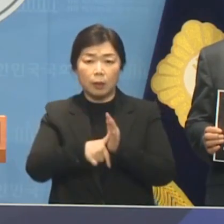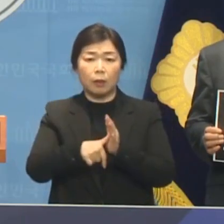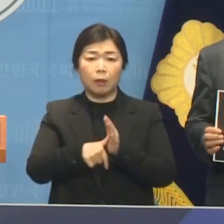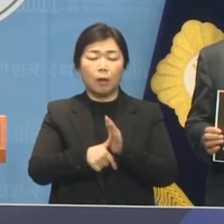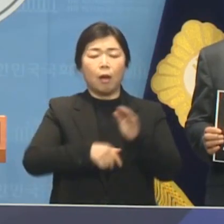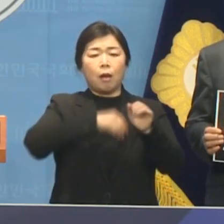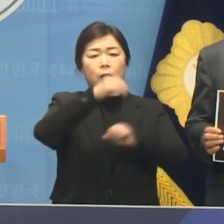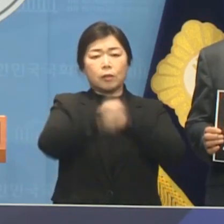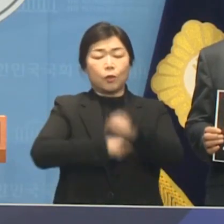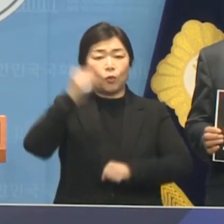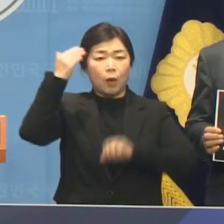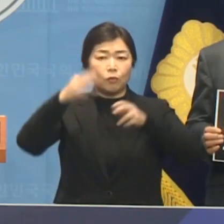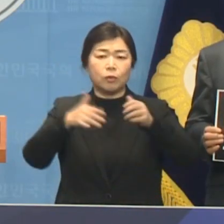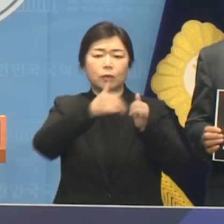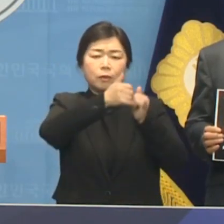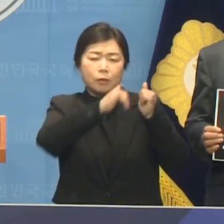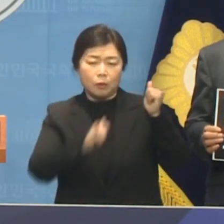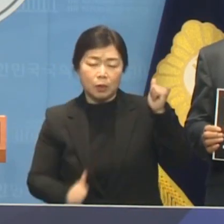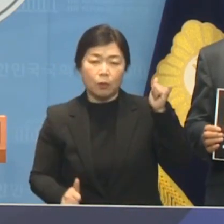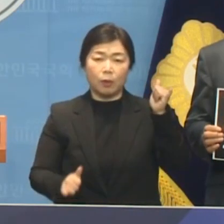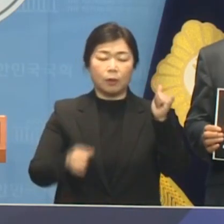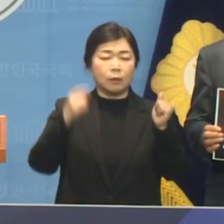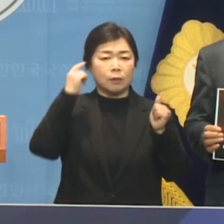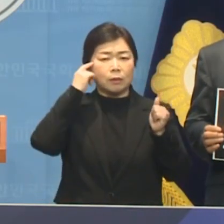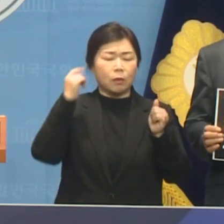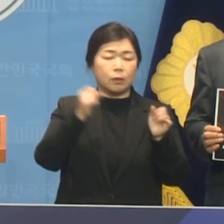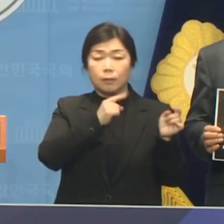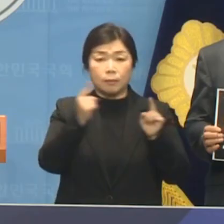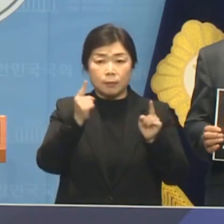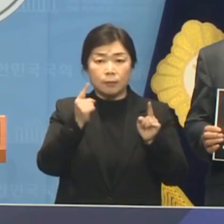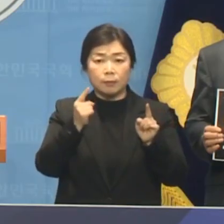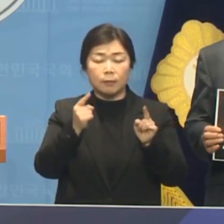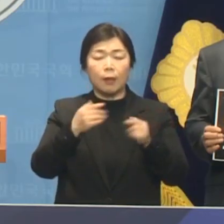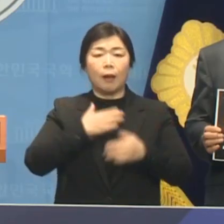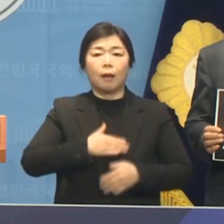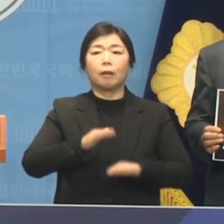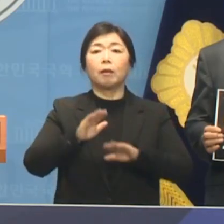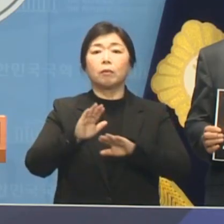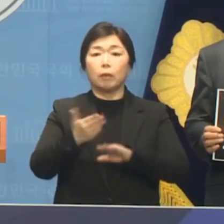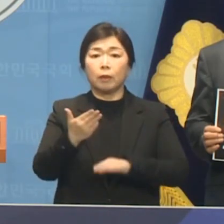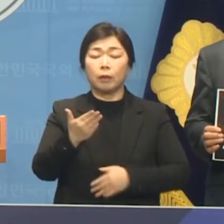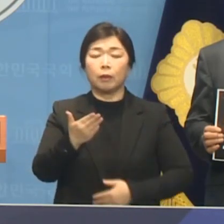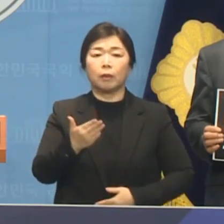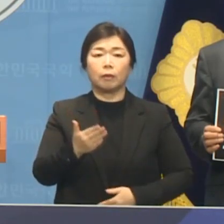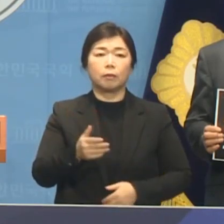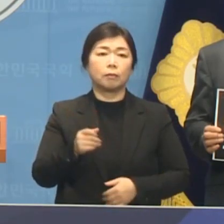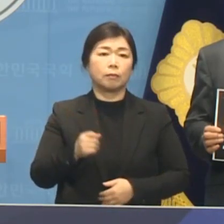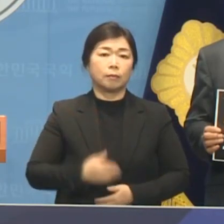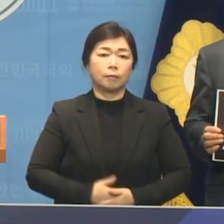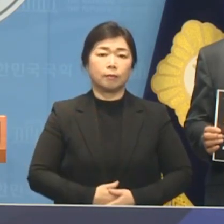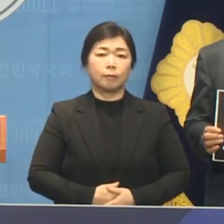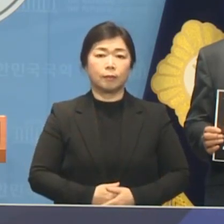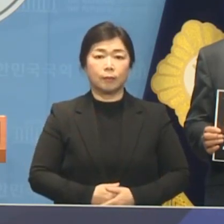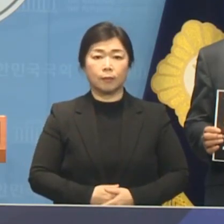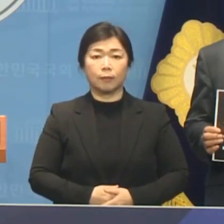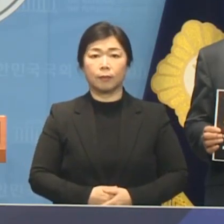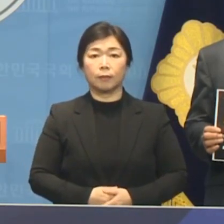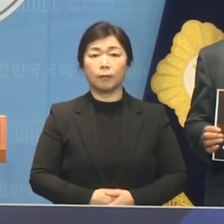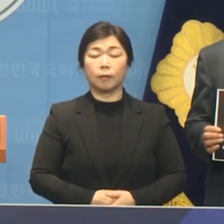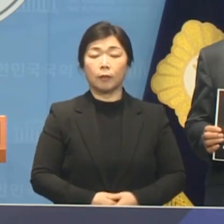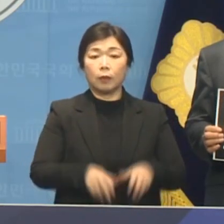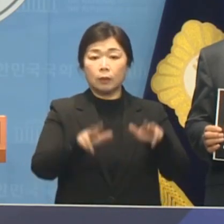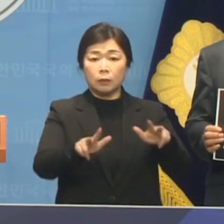자유 대한민국의 역사와 정신이 깊이 새겨지는 계기가 되었습니다.